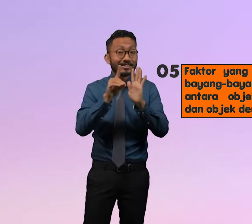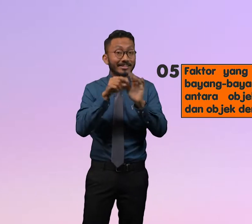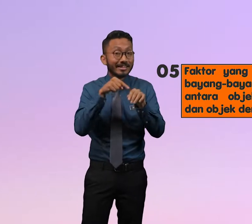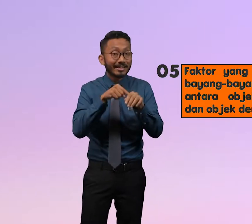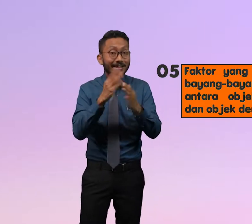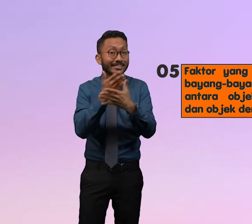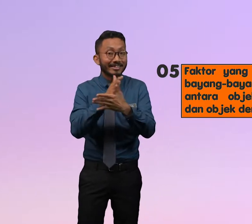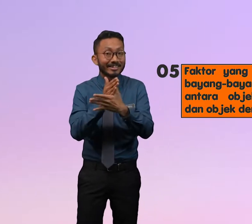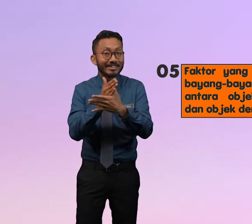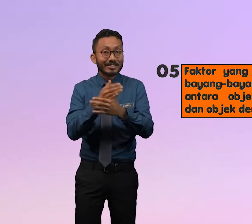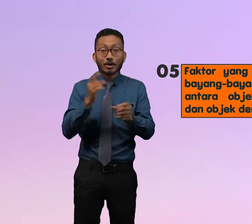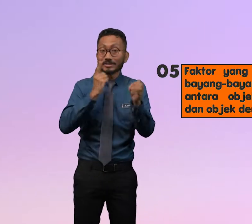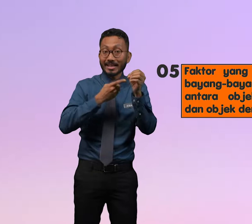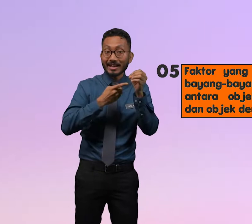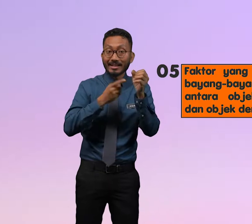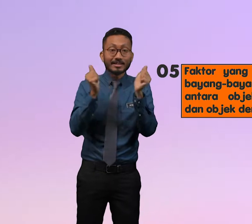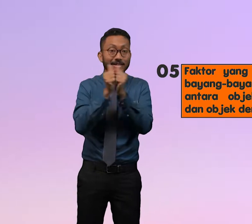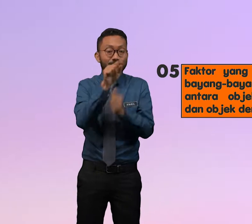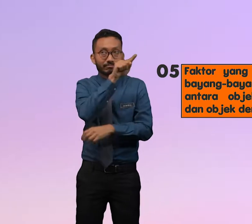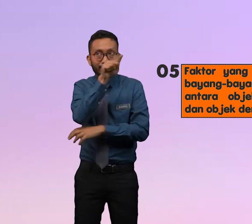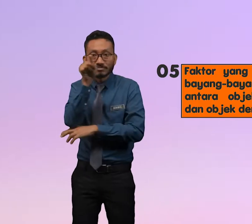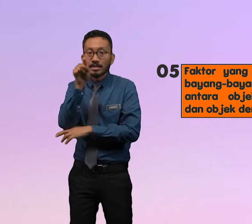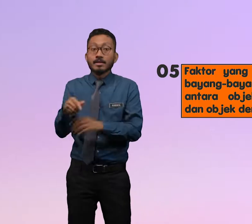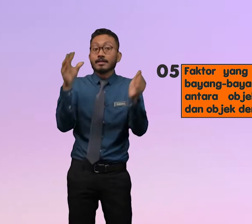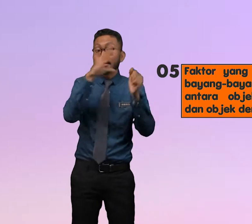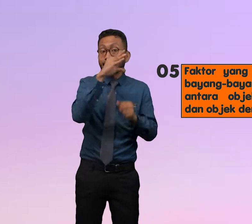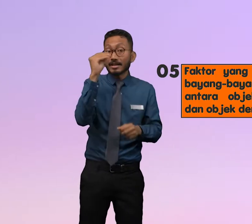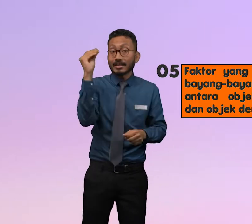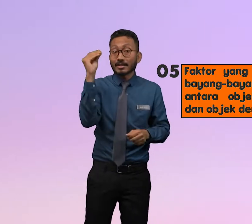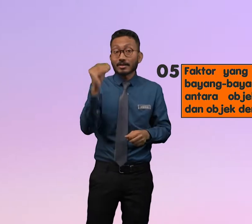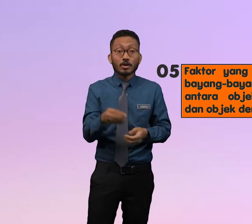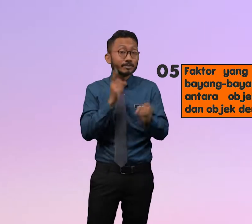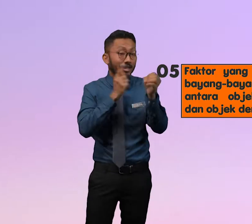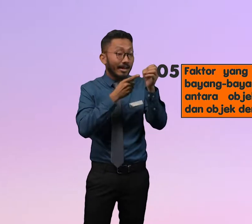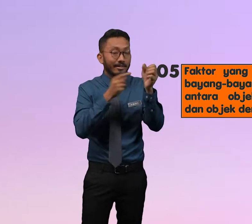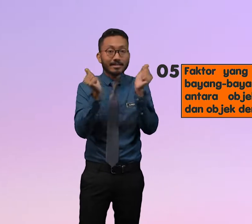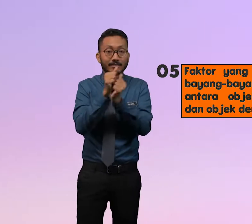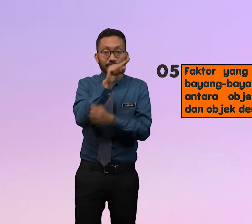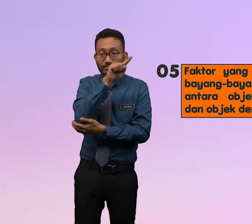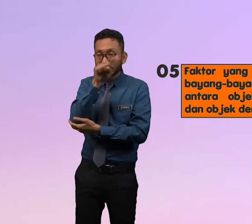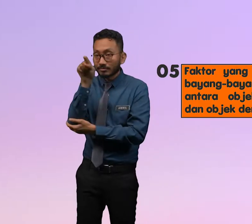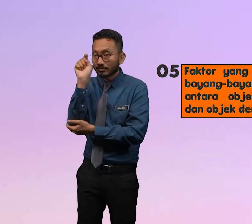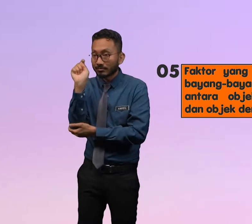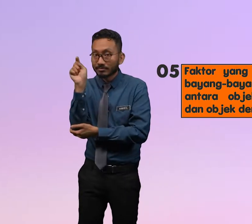di antara objek tenang dan objek tenang.